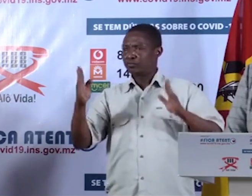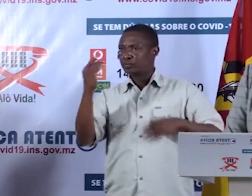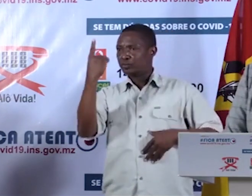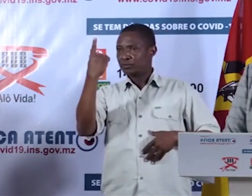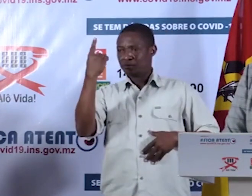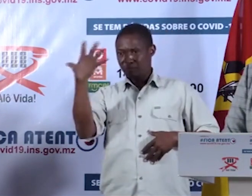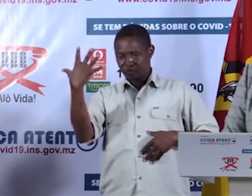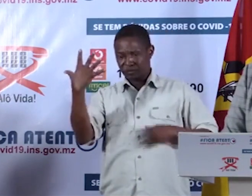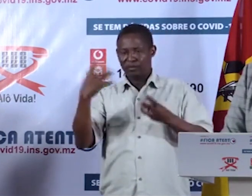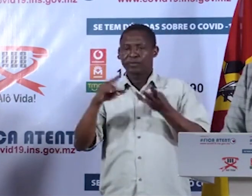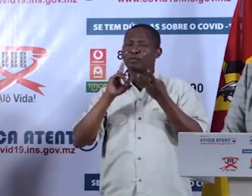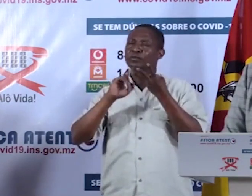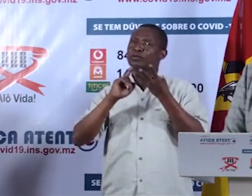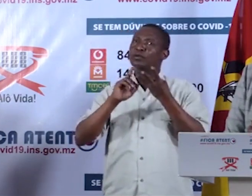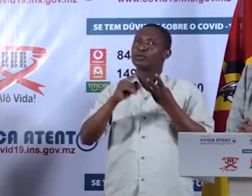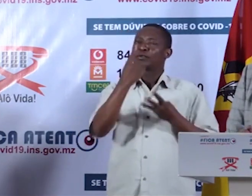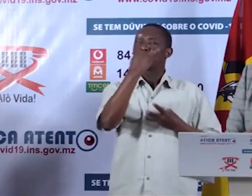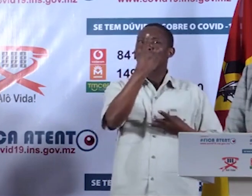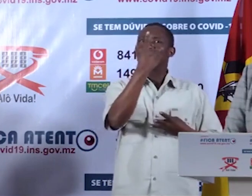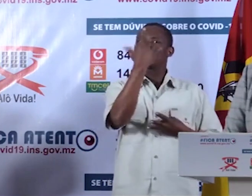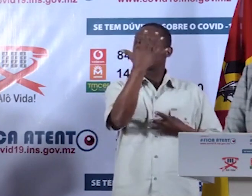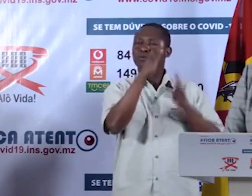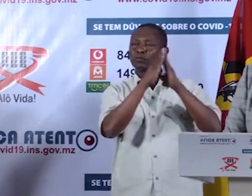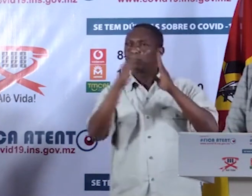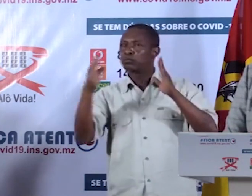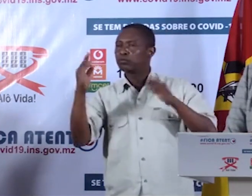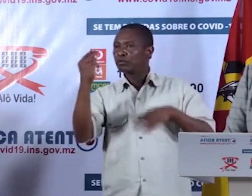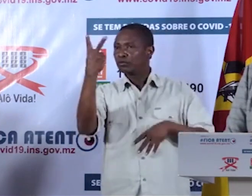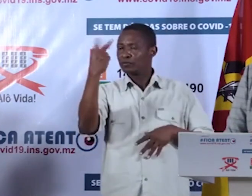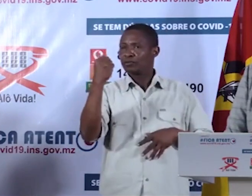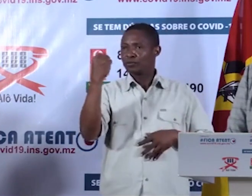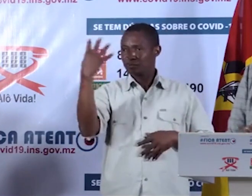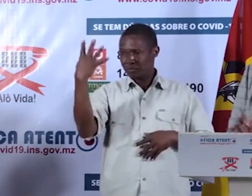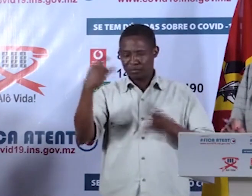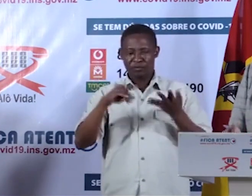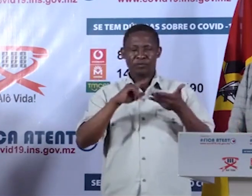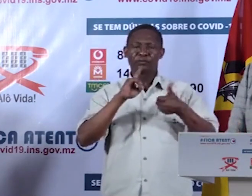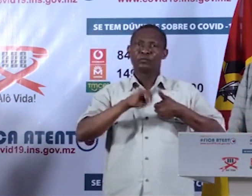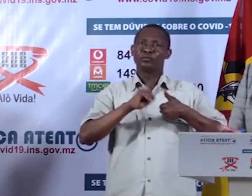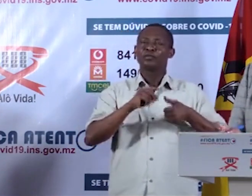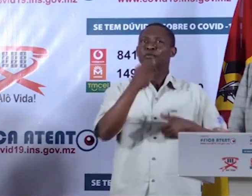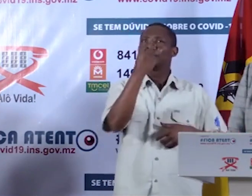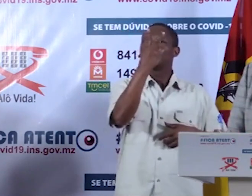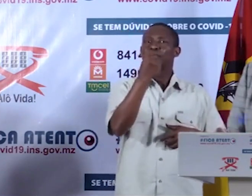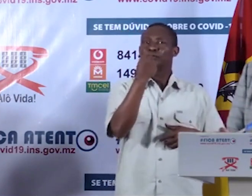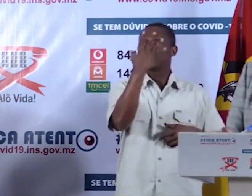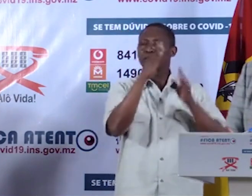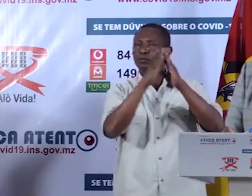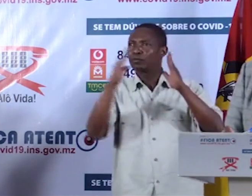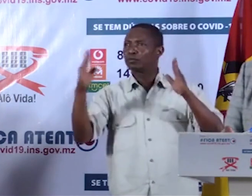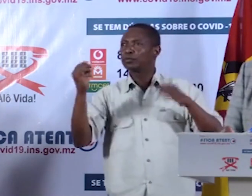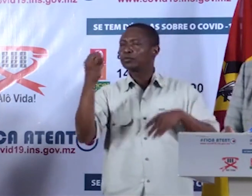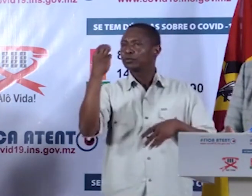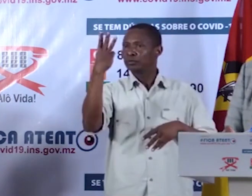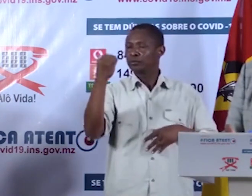aos 24 anos, 2 na faixa etária dos 25 aos 34 anos e 1 na faixa etária